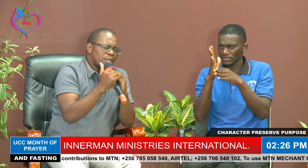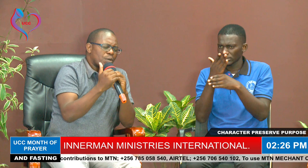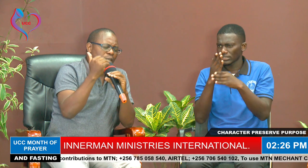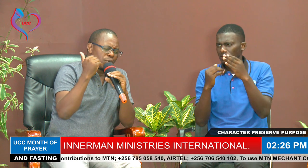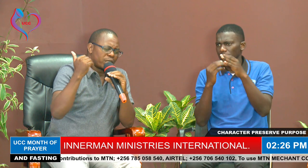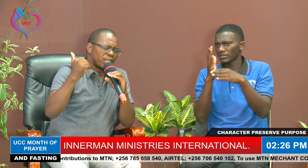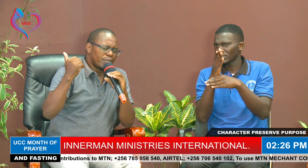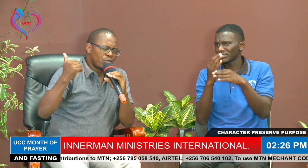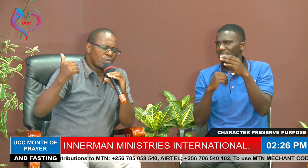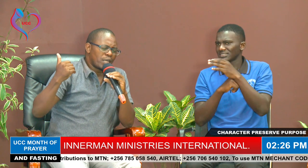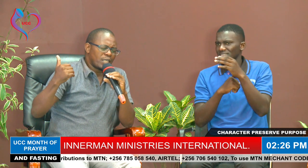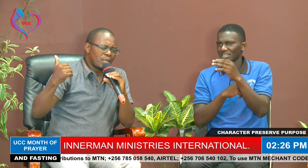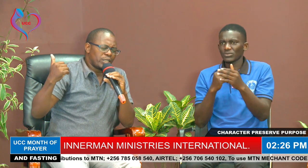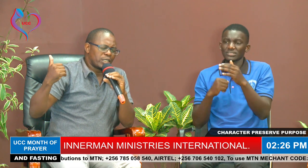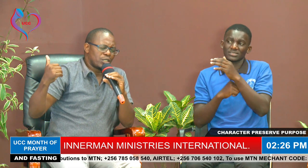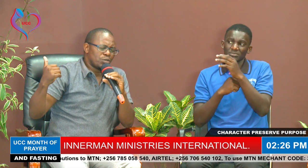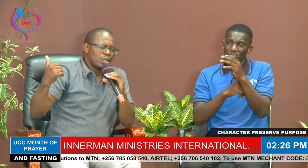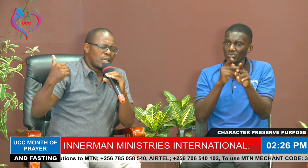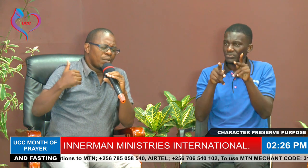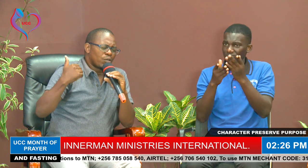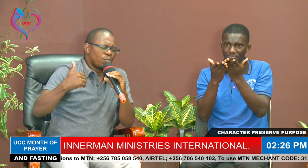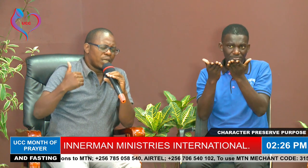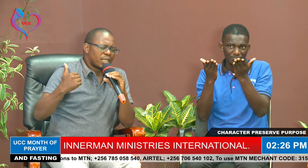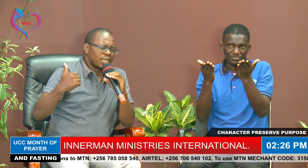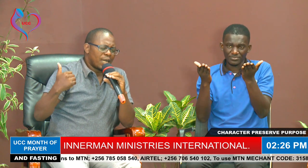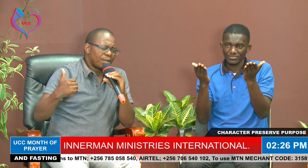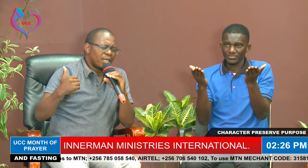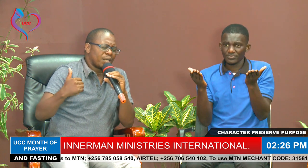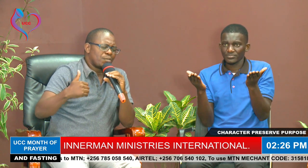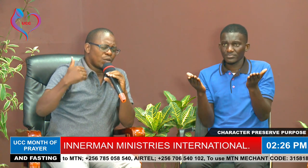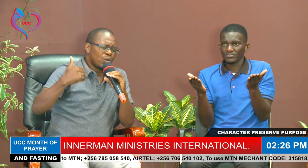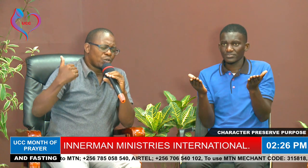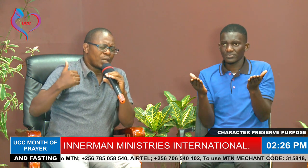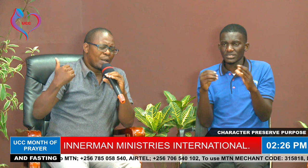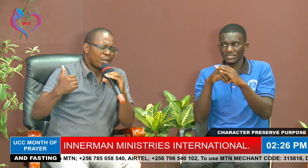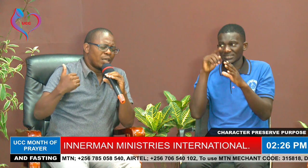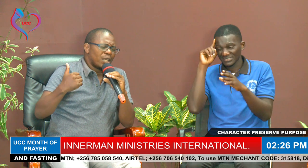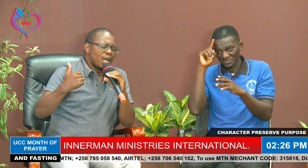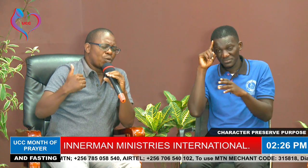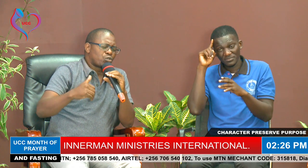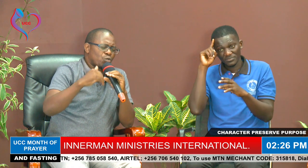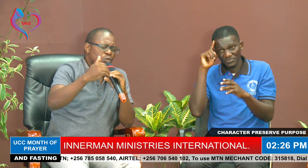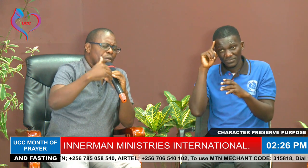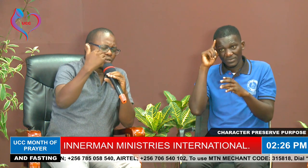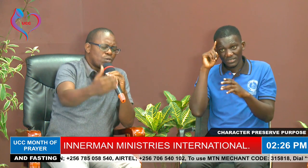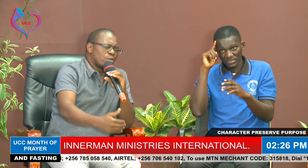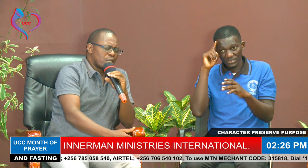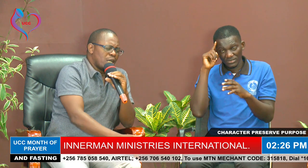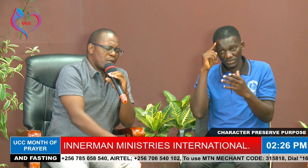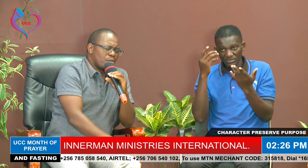nawe supporting ebintu bye balina ebingi ennyo ebiri ku mmeeza zaabwe, ebiri mu birowoozo byabwe, kusukuluma bwe tulowooza mu